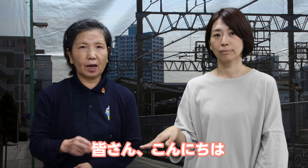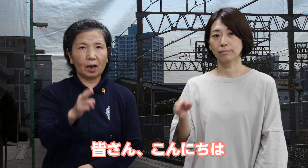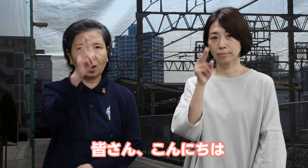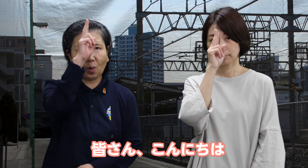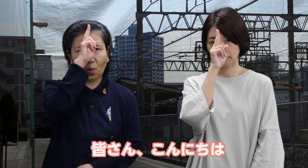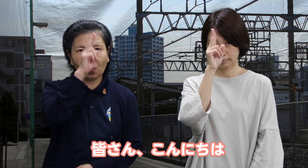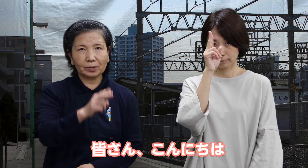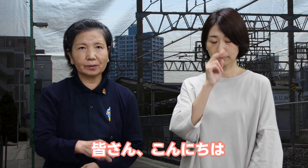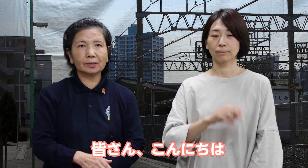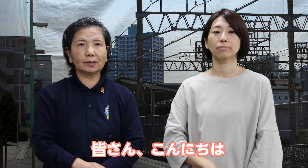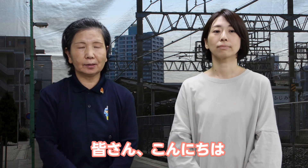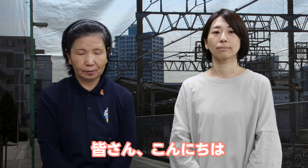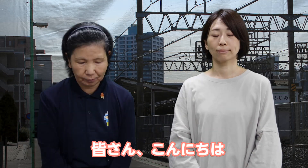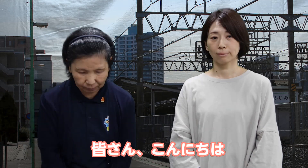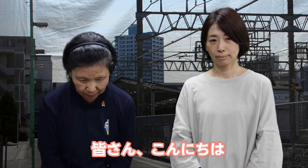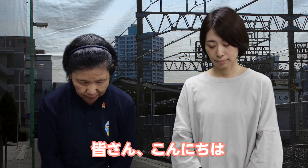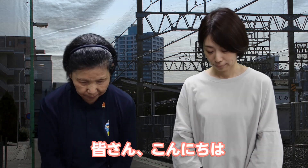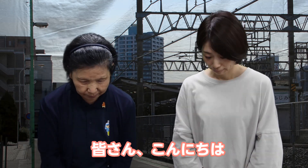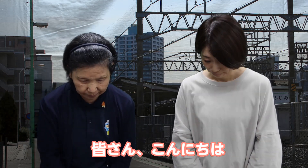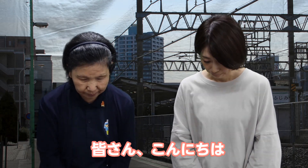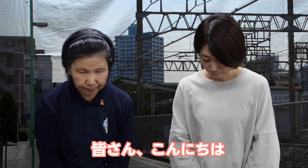皆さんこんにちは。